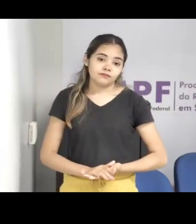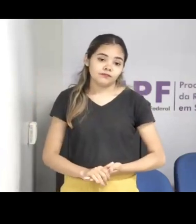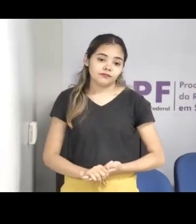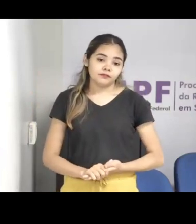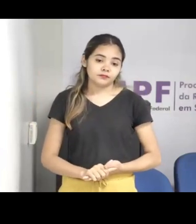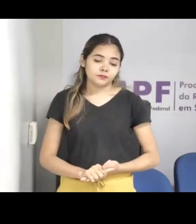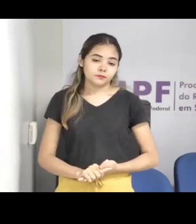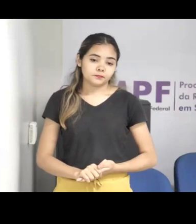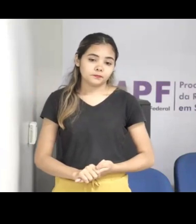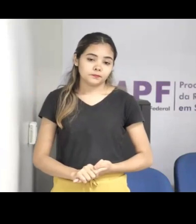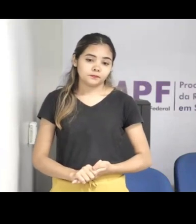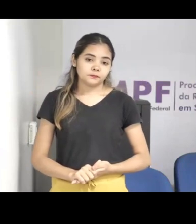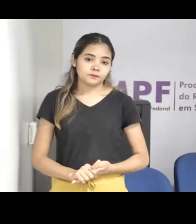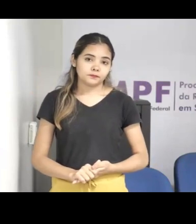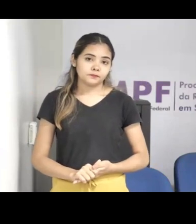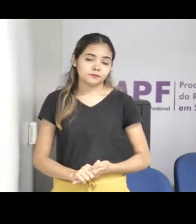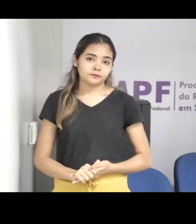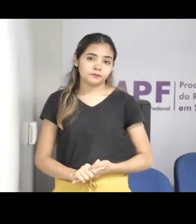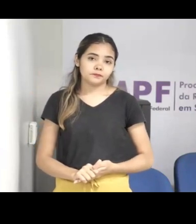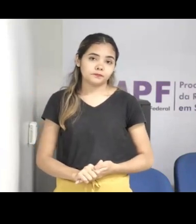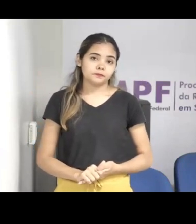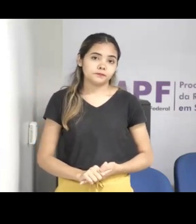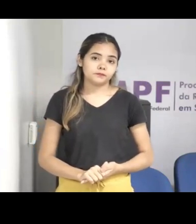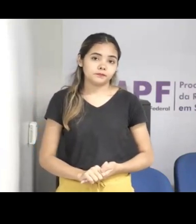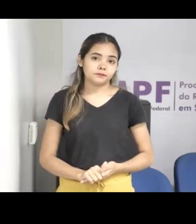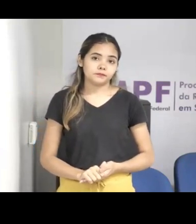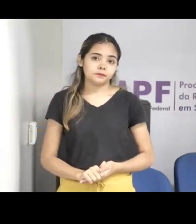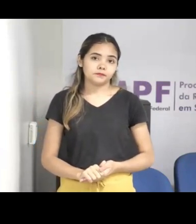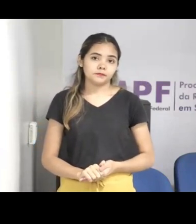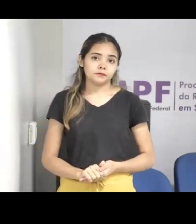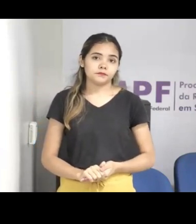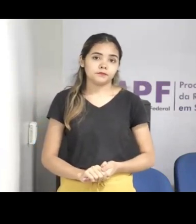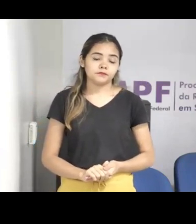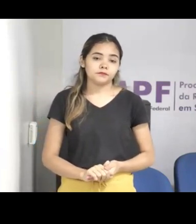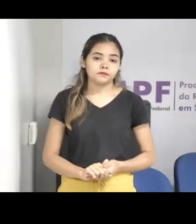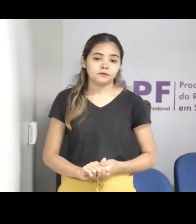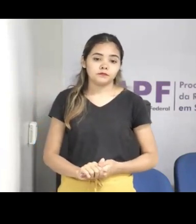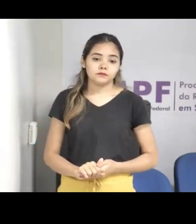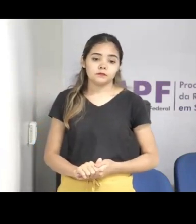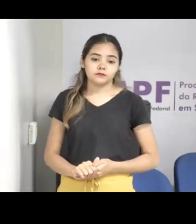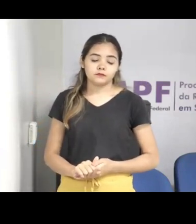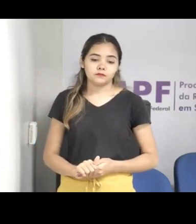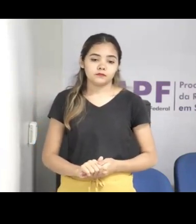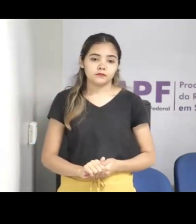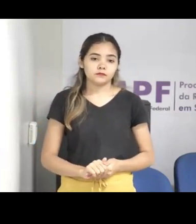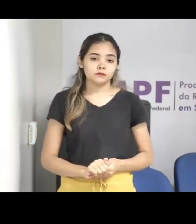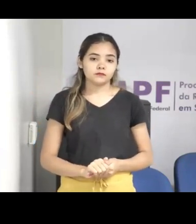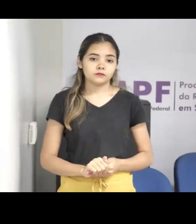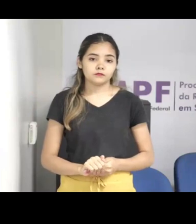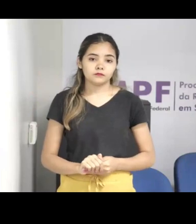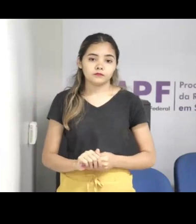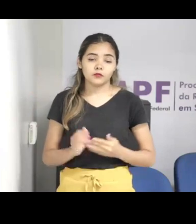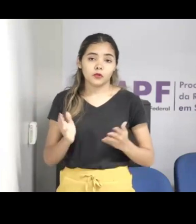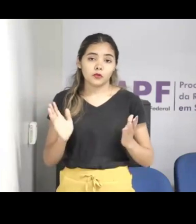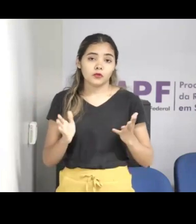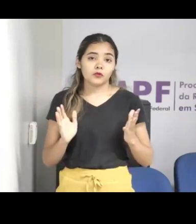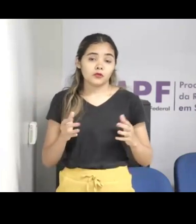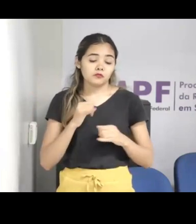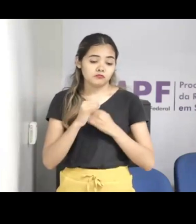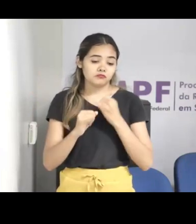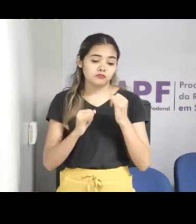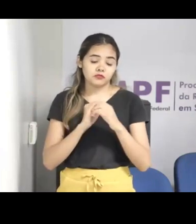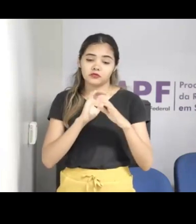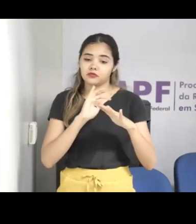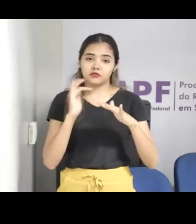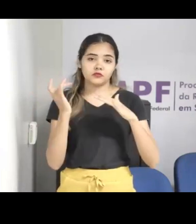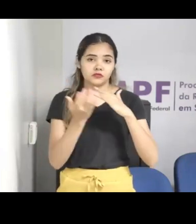de postar foto de roupa íntima, criança fazendo dancinha sensual, então ainda isso é muito comum, então eles pegam mesmo, vão, saem